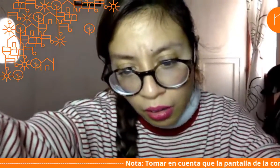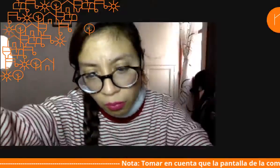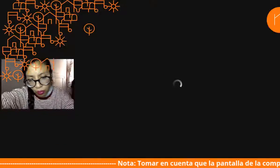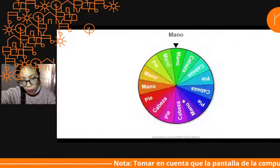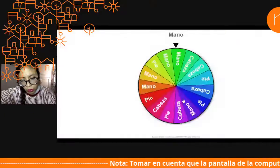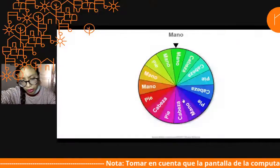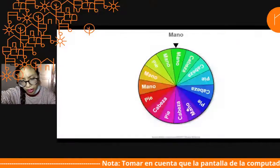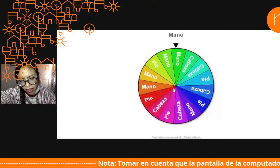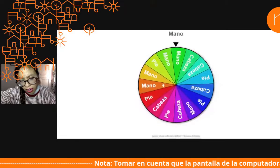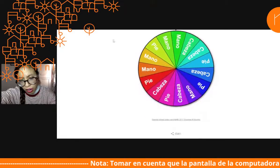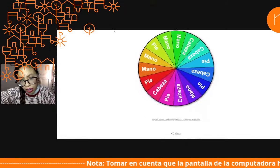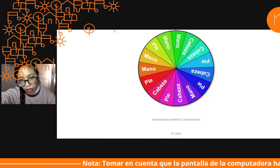me pudieran.